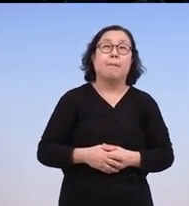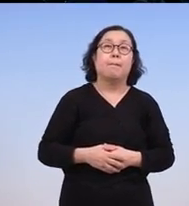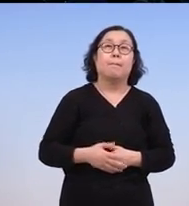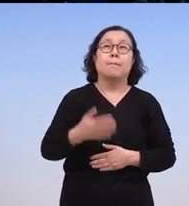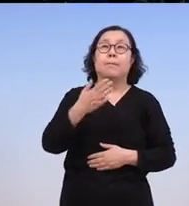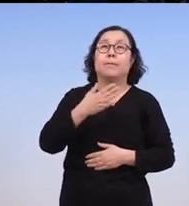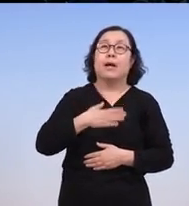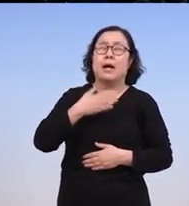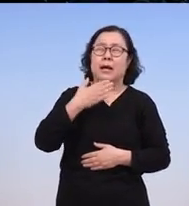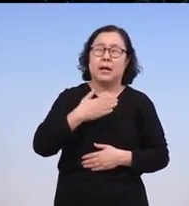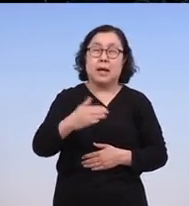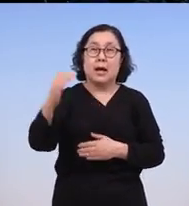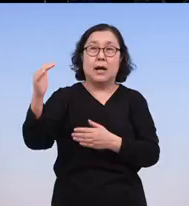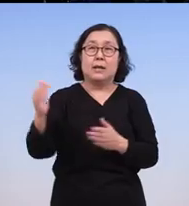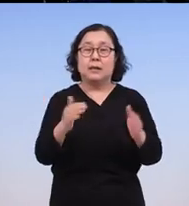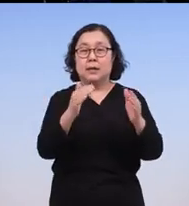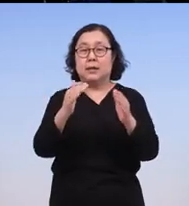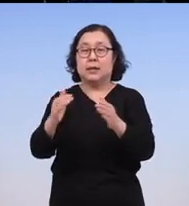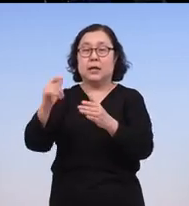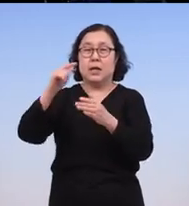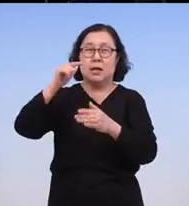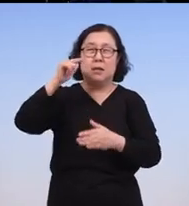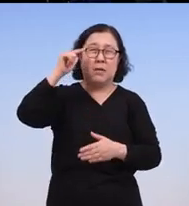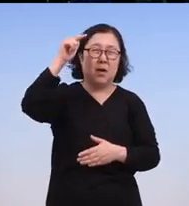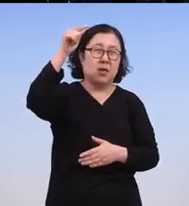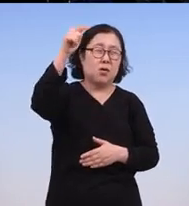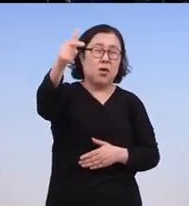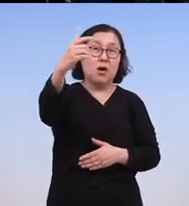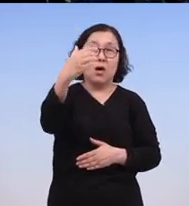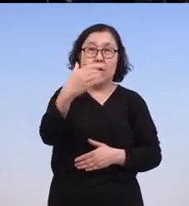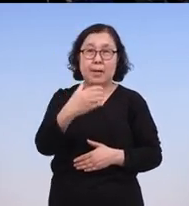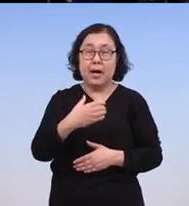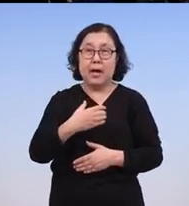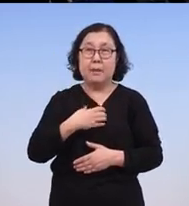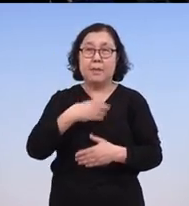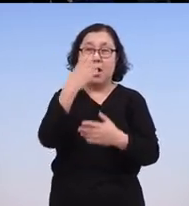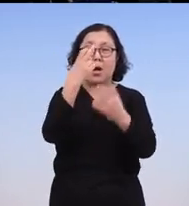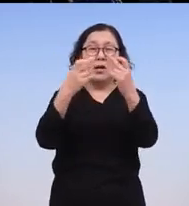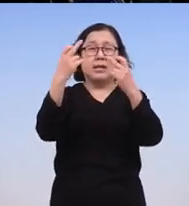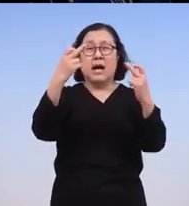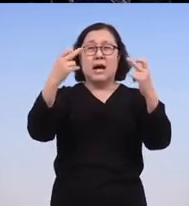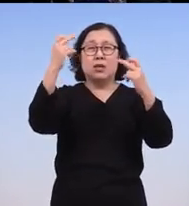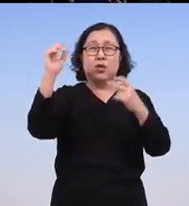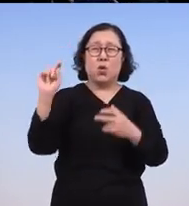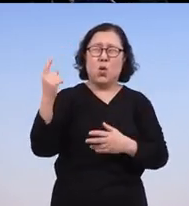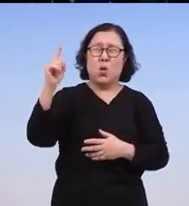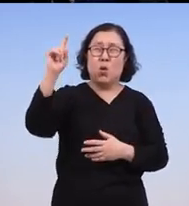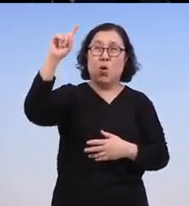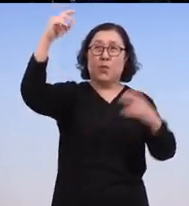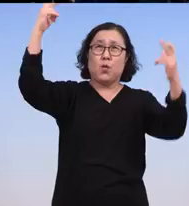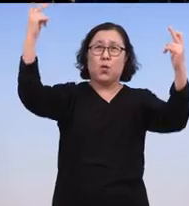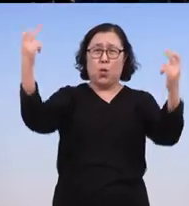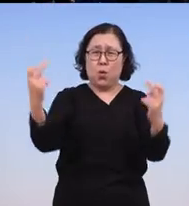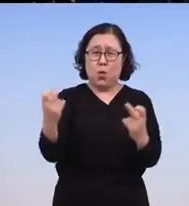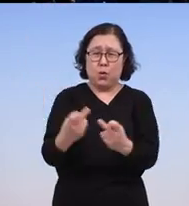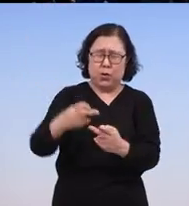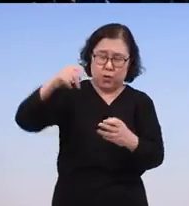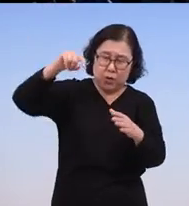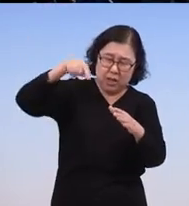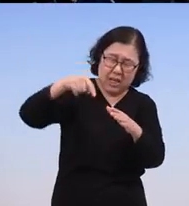나의 가는 길 멀고 험하며 나의 가는 길 멀고 험하며